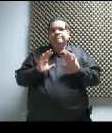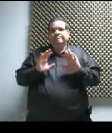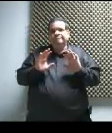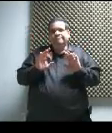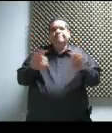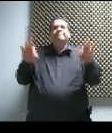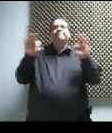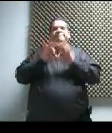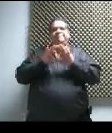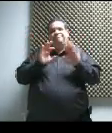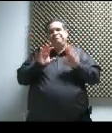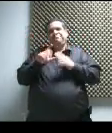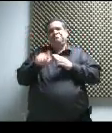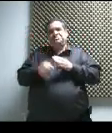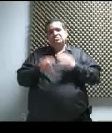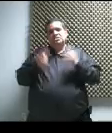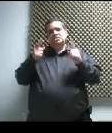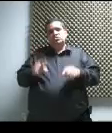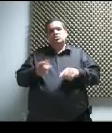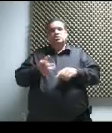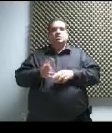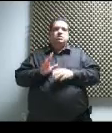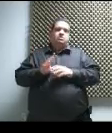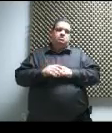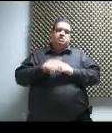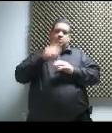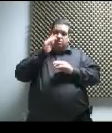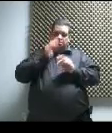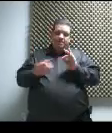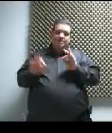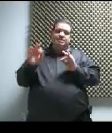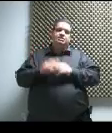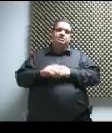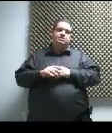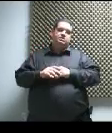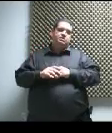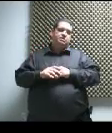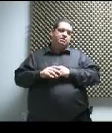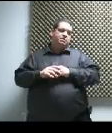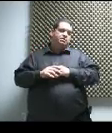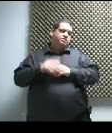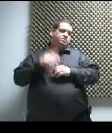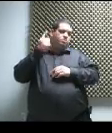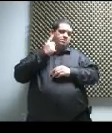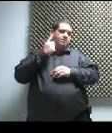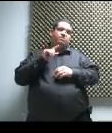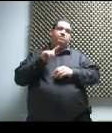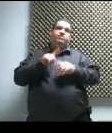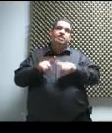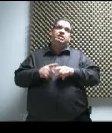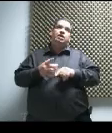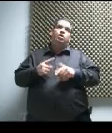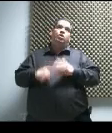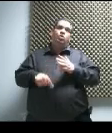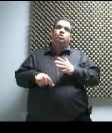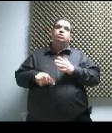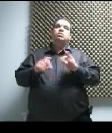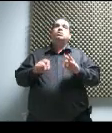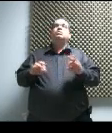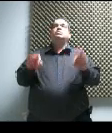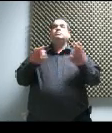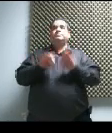importante. Después que tú tengas eso, y lo haces más sencillo, ¿no? No empiezas a pensar en diferentes escenarios. Así que lo